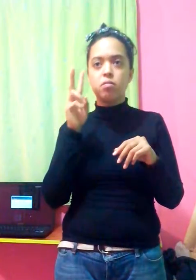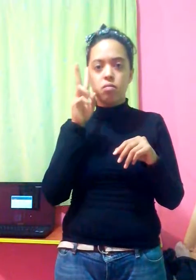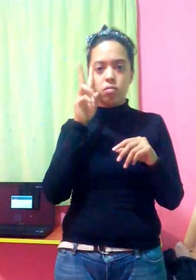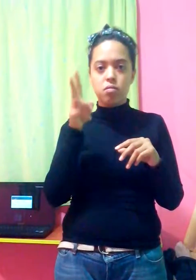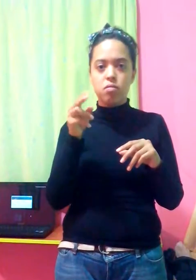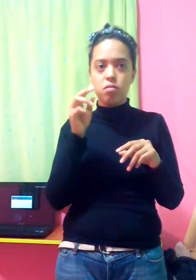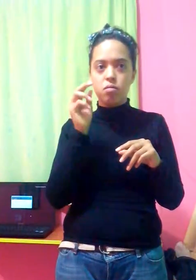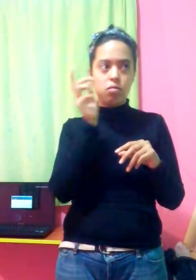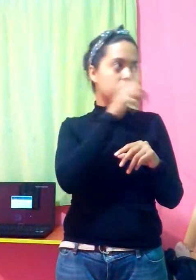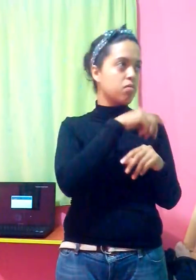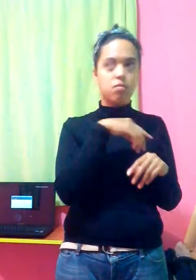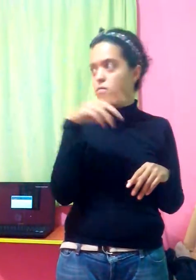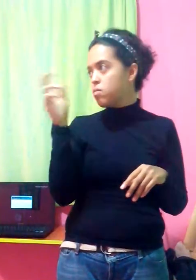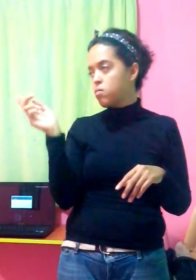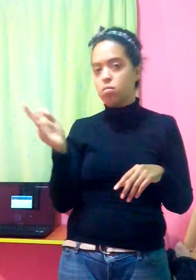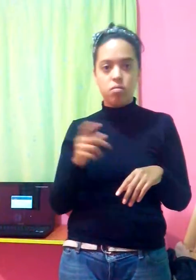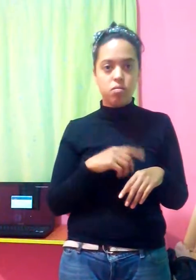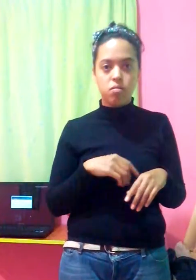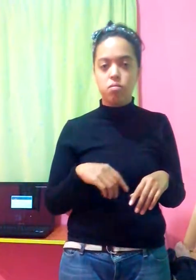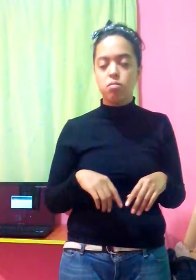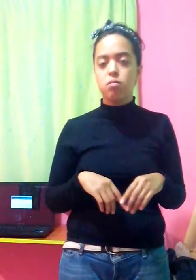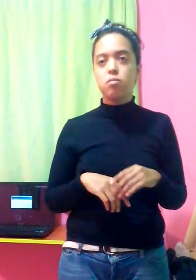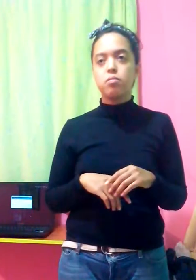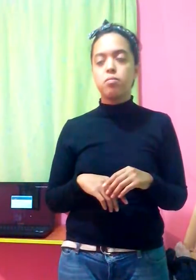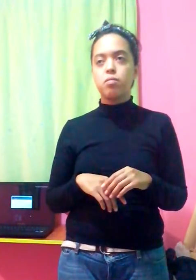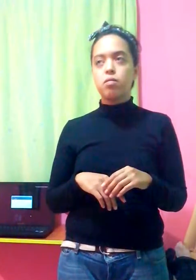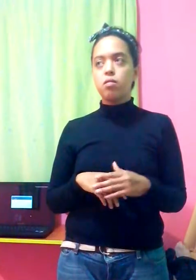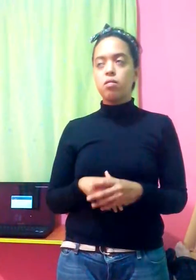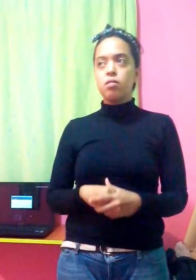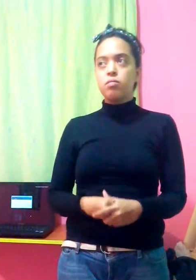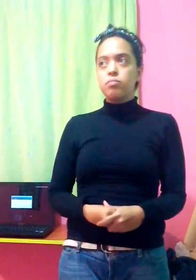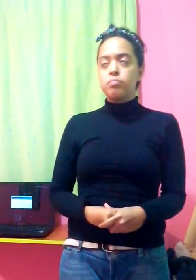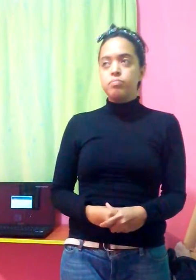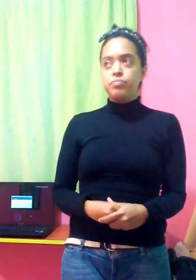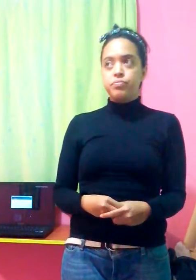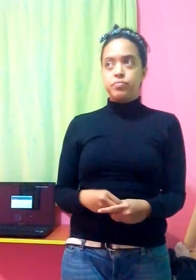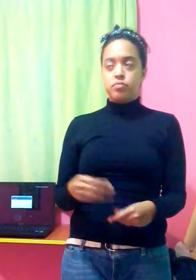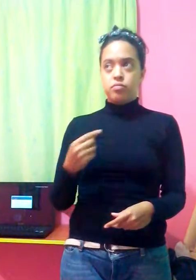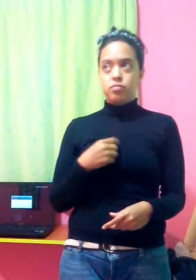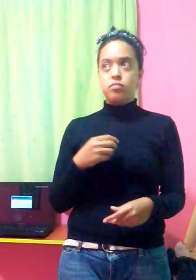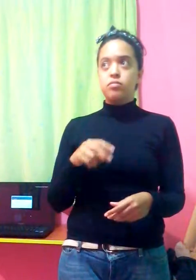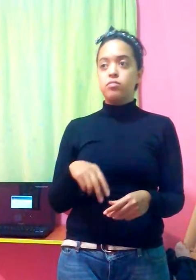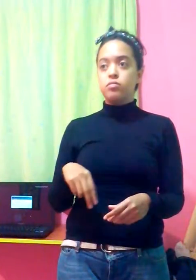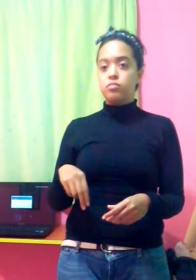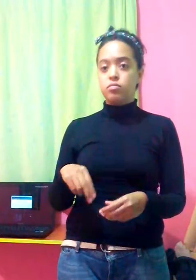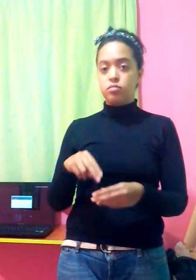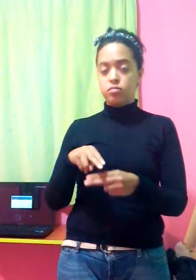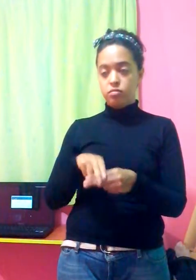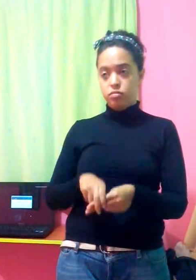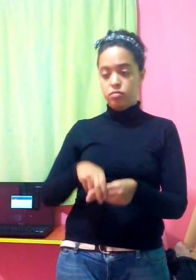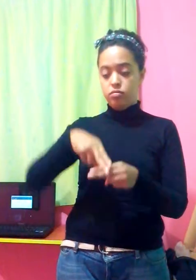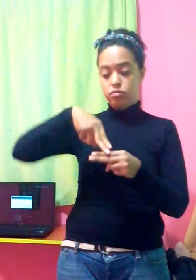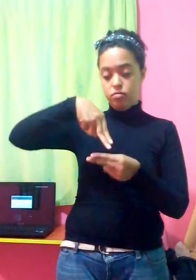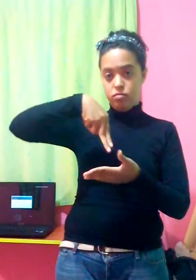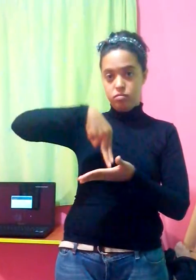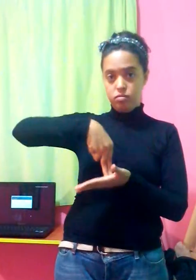y mujeres tenemos visión de reojo, la visión periférica. Si yo paro a cualquiera de los caballeros presentes en este teatro, hoy